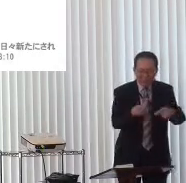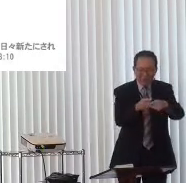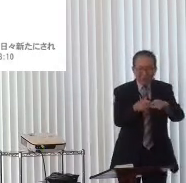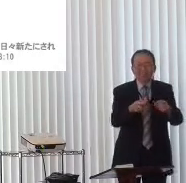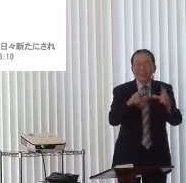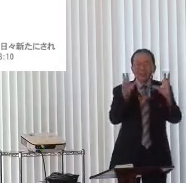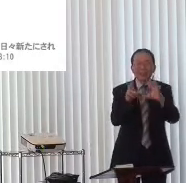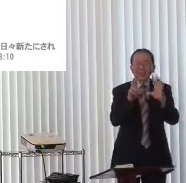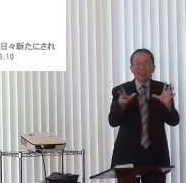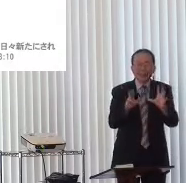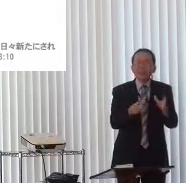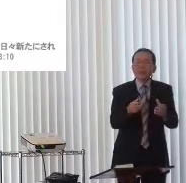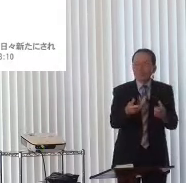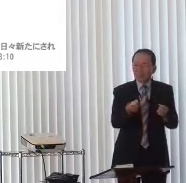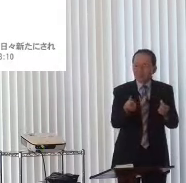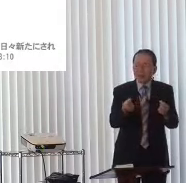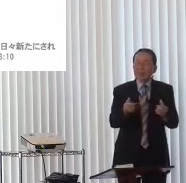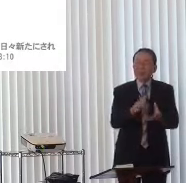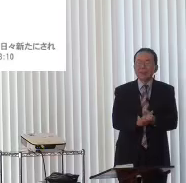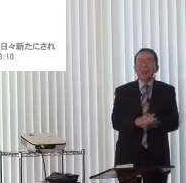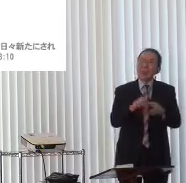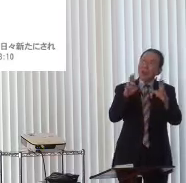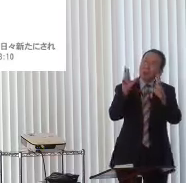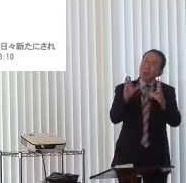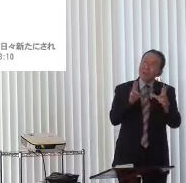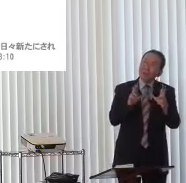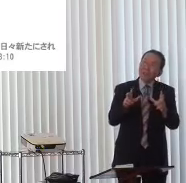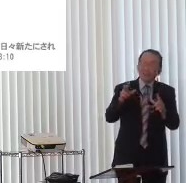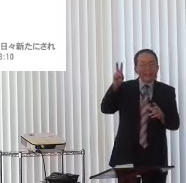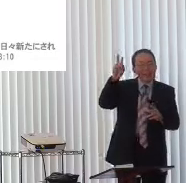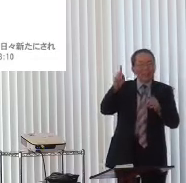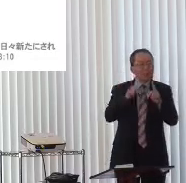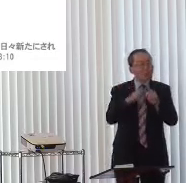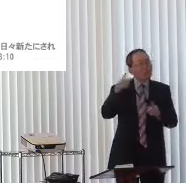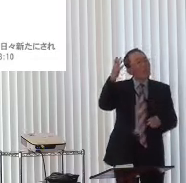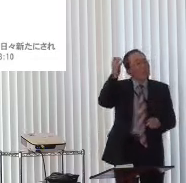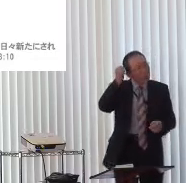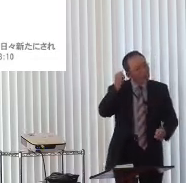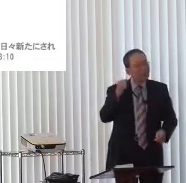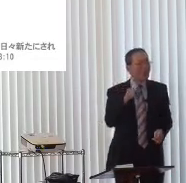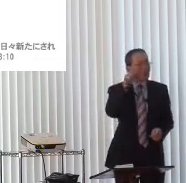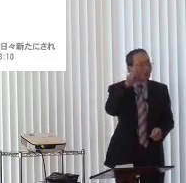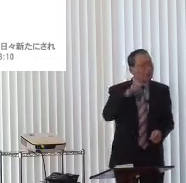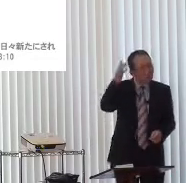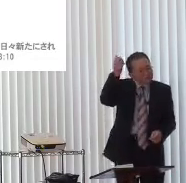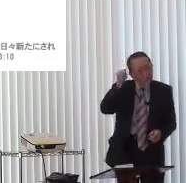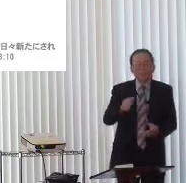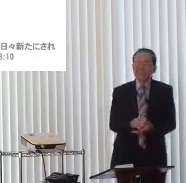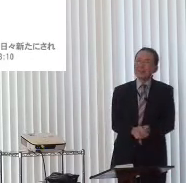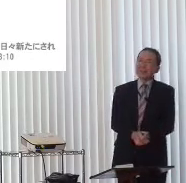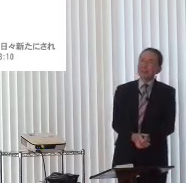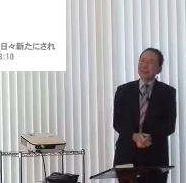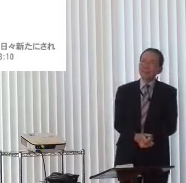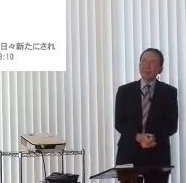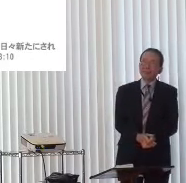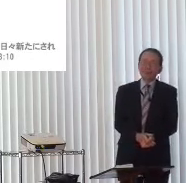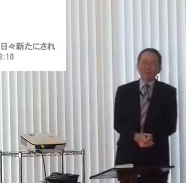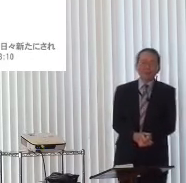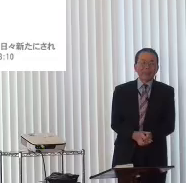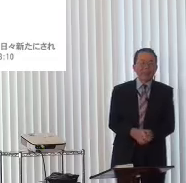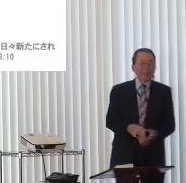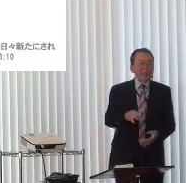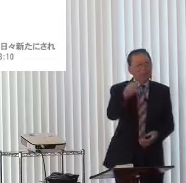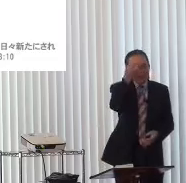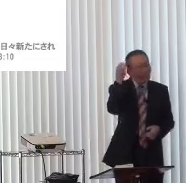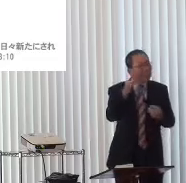ですし、教会で歌う歌もそうですけれども、そういうものを覚えることによって御言葉を覚えていく。それは知的